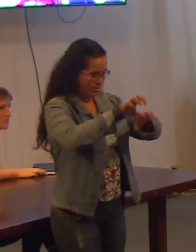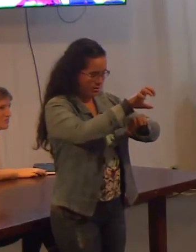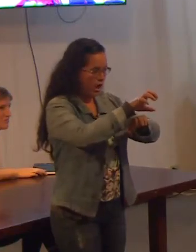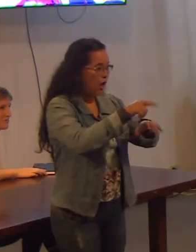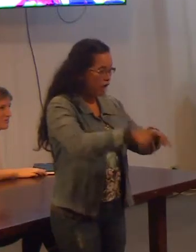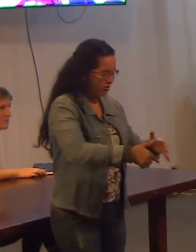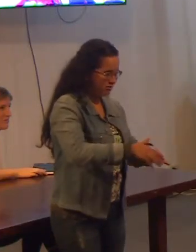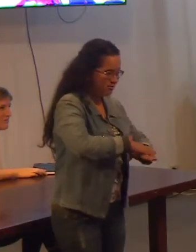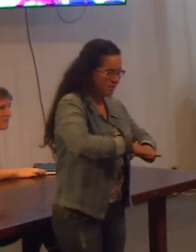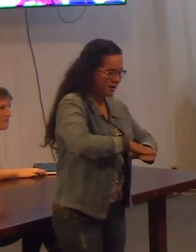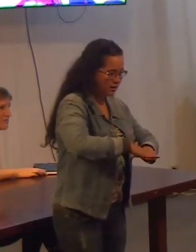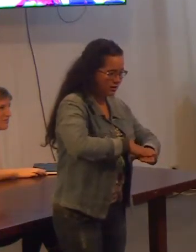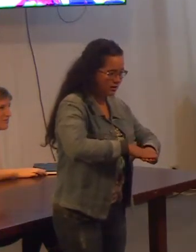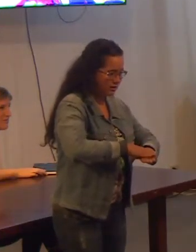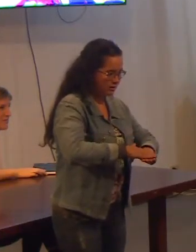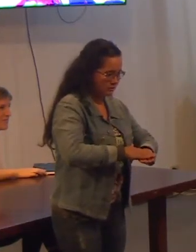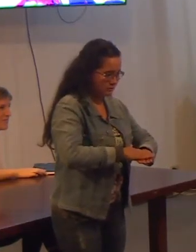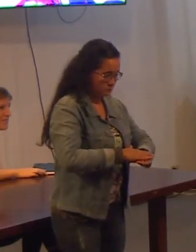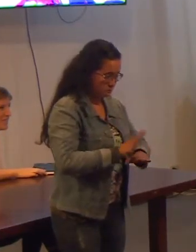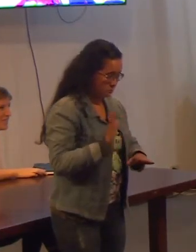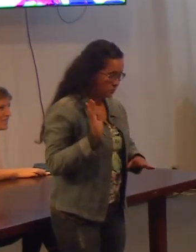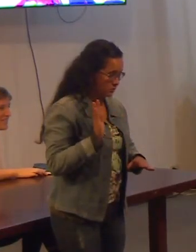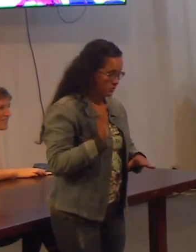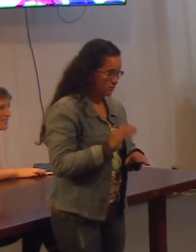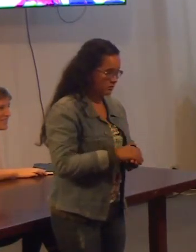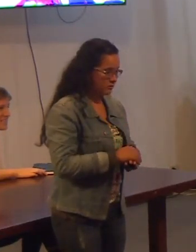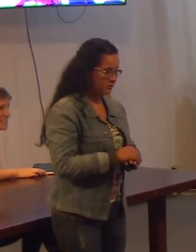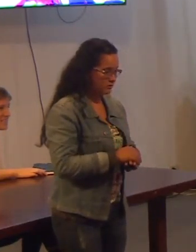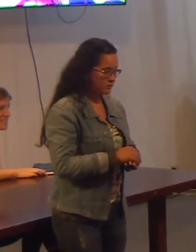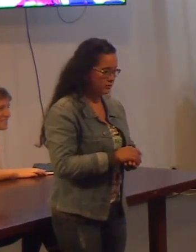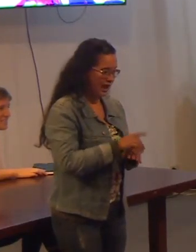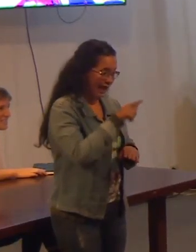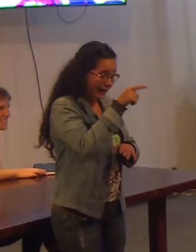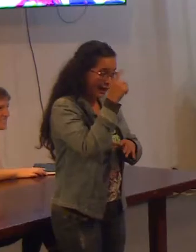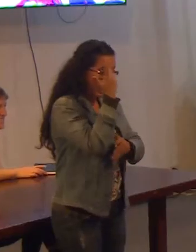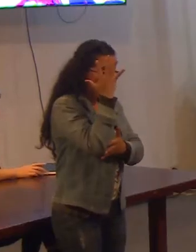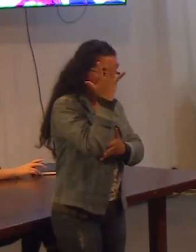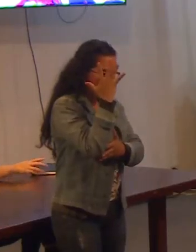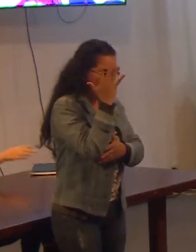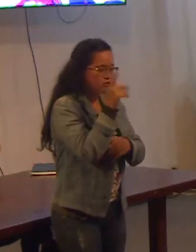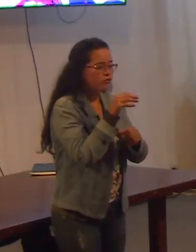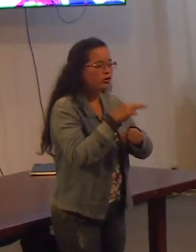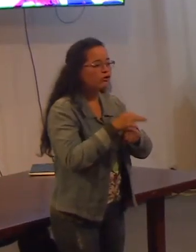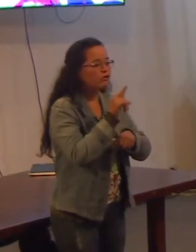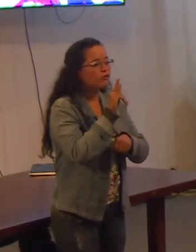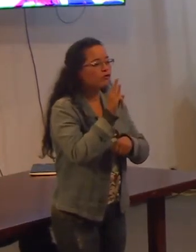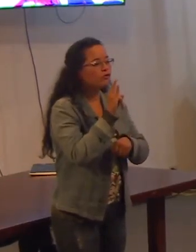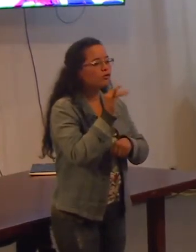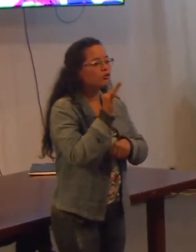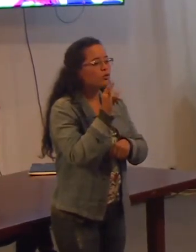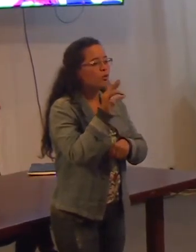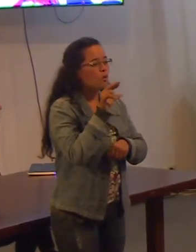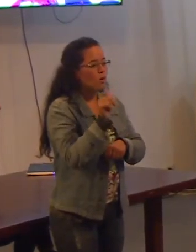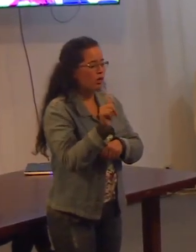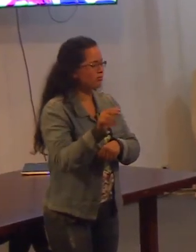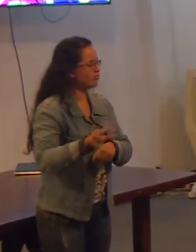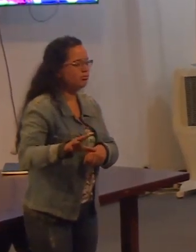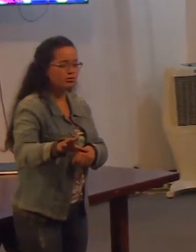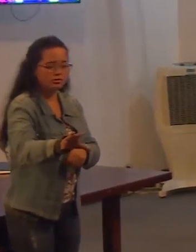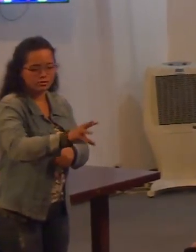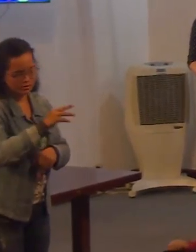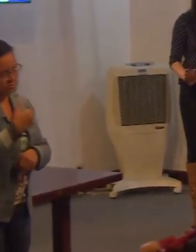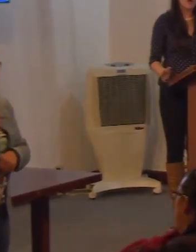base. Bueno, este árbol en Futura lo trabajaron todos los chicos, pues porque mi compañera